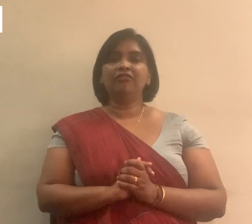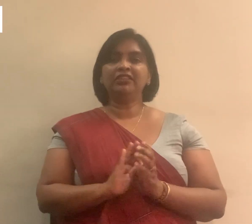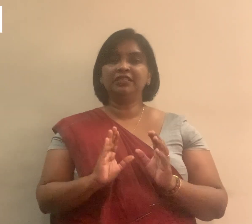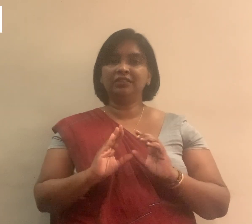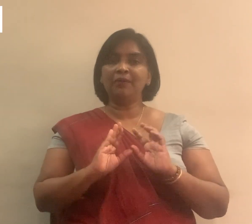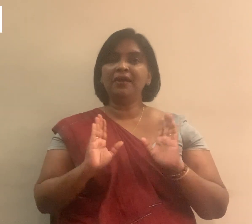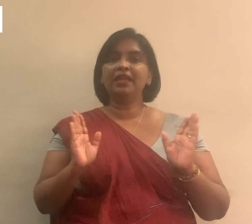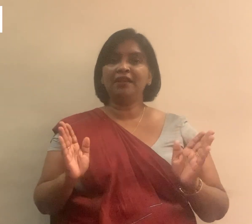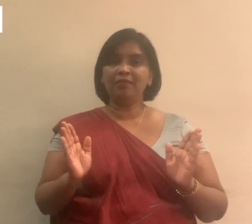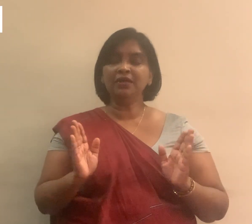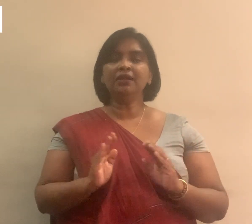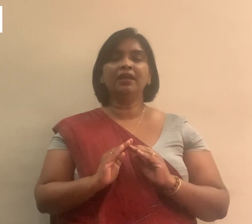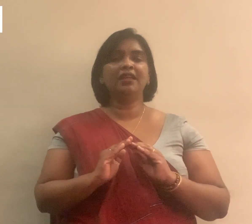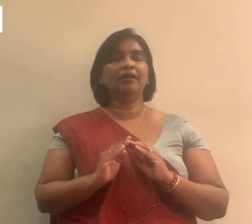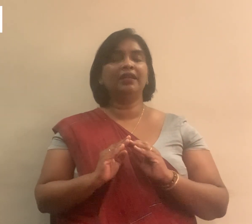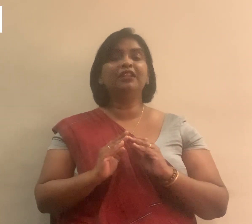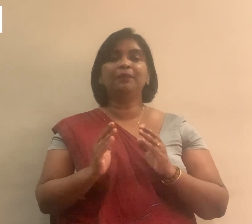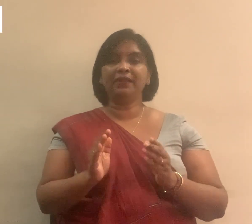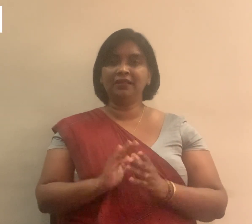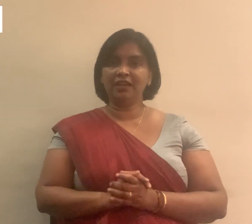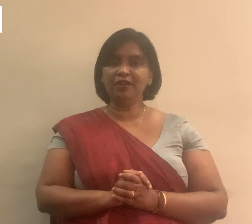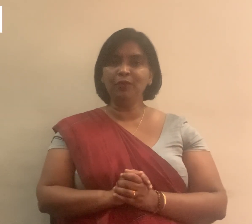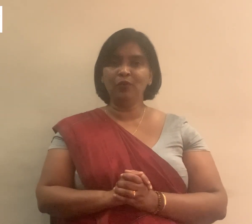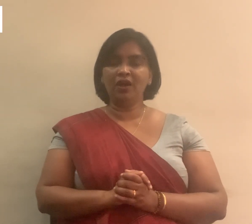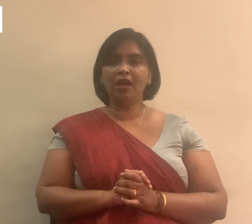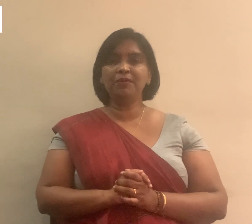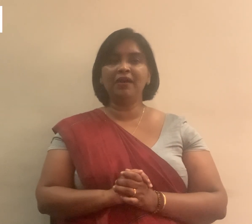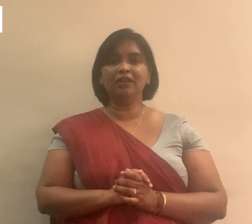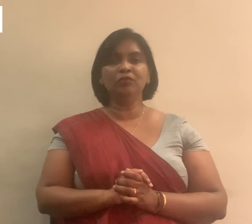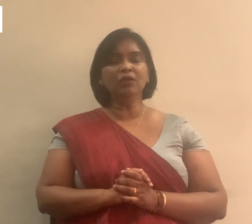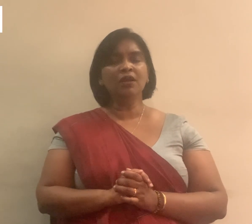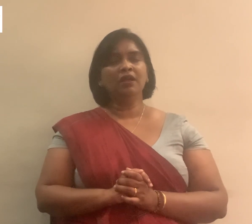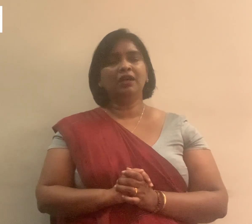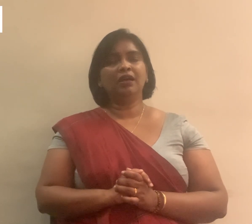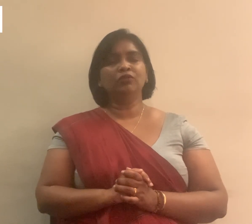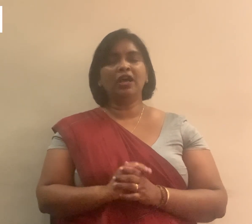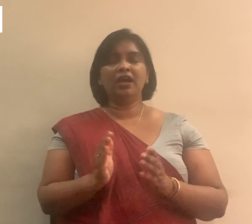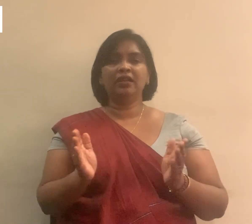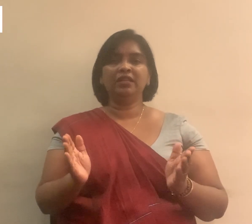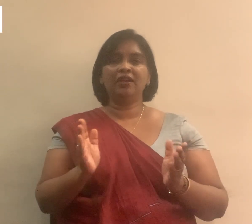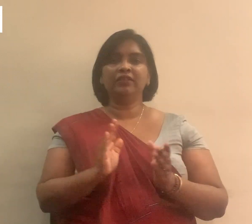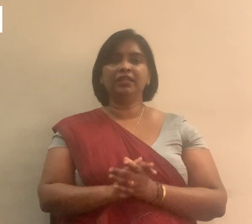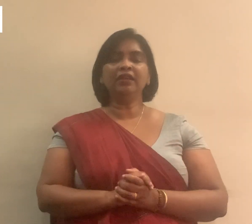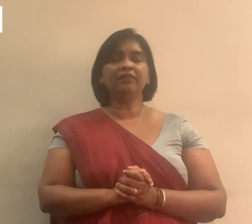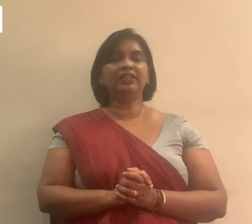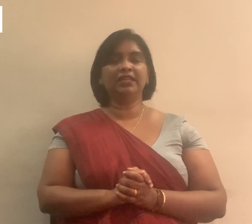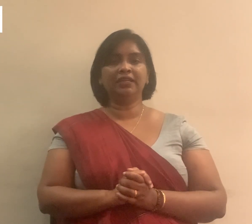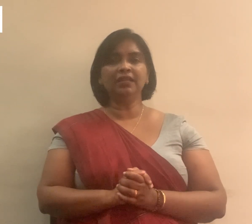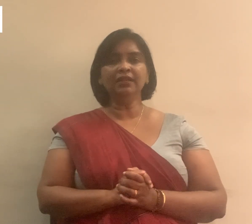වචන තමන්ගේ නම ඉදිරිපත් කරන්න පුළුවන්. අපි බලමු උදාහරණයක් විදිහට